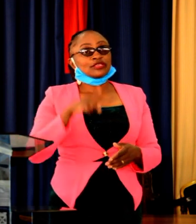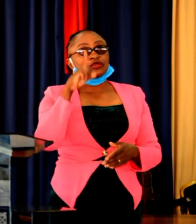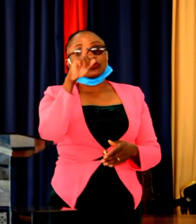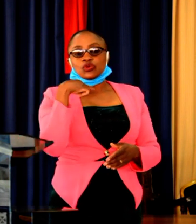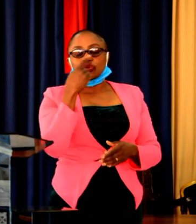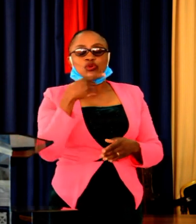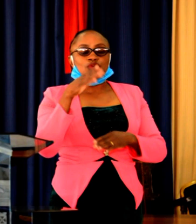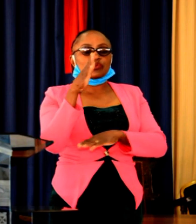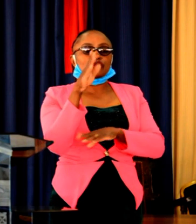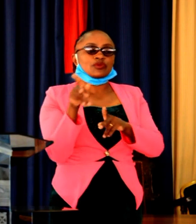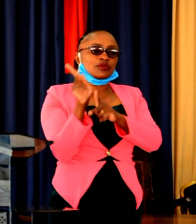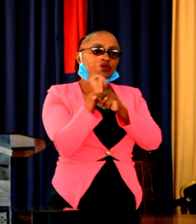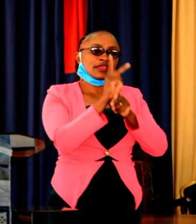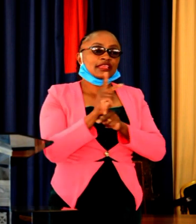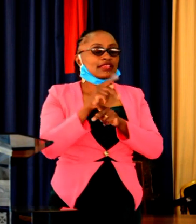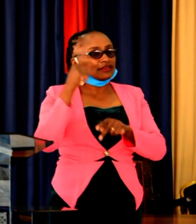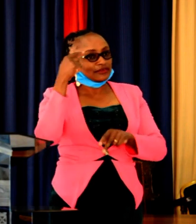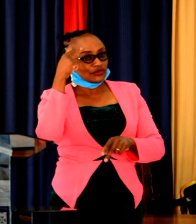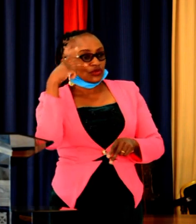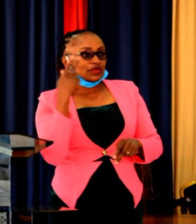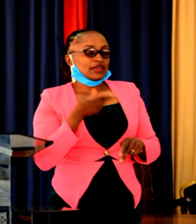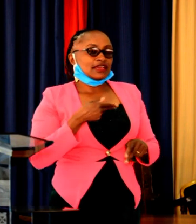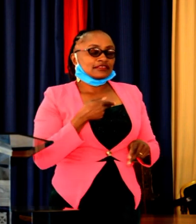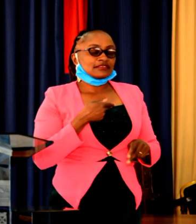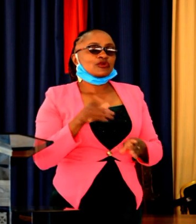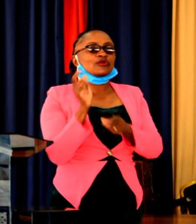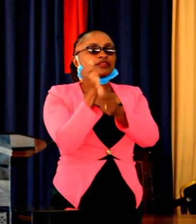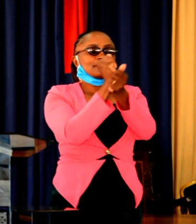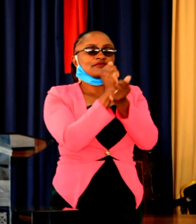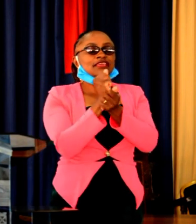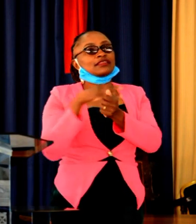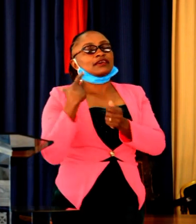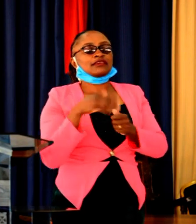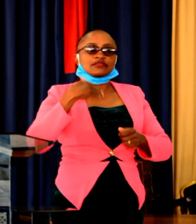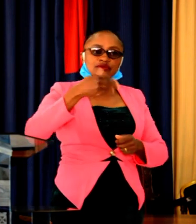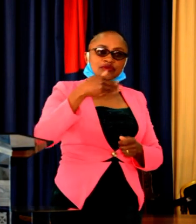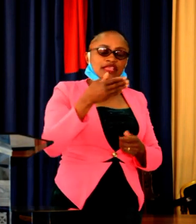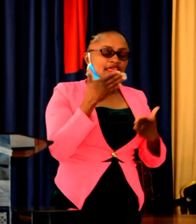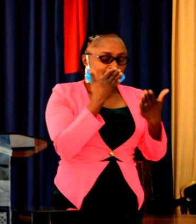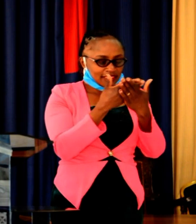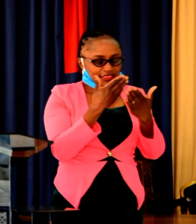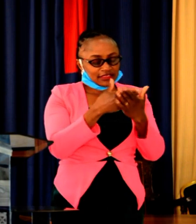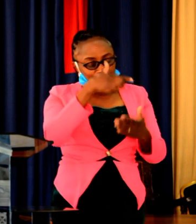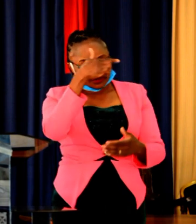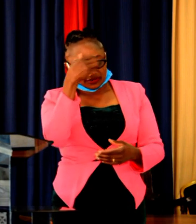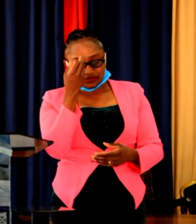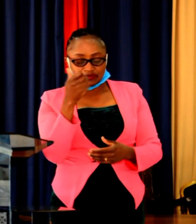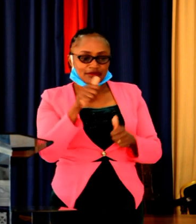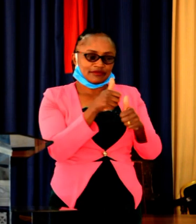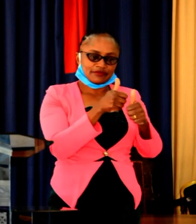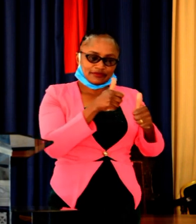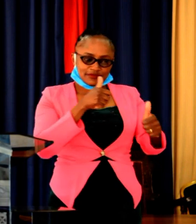mlinzi wetu, unayetulinda na kutujali. Tuwasema ni asante kwa ubali ambao